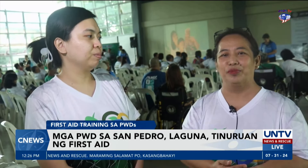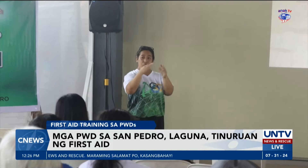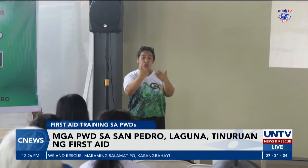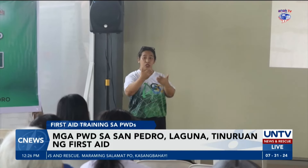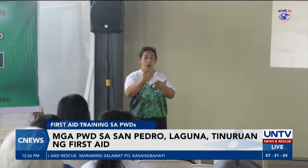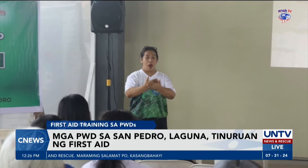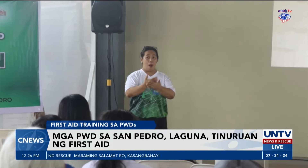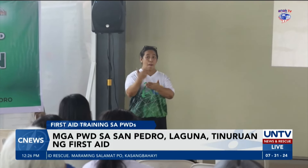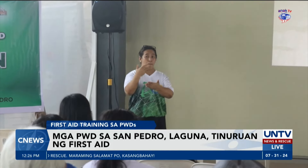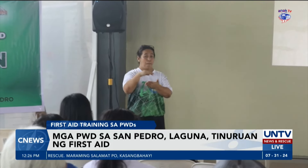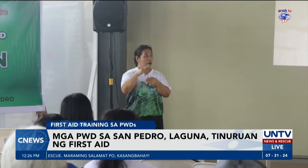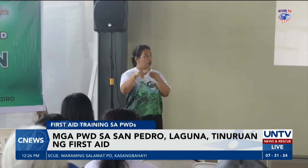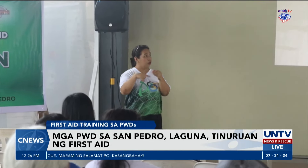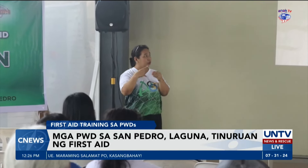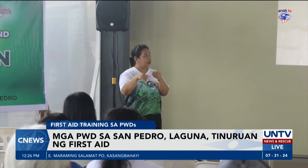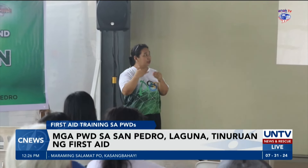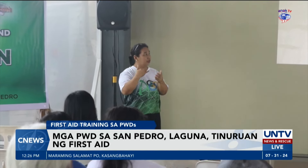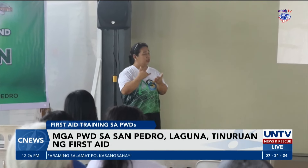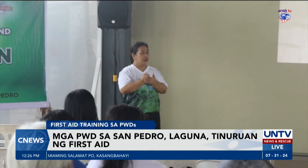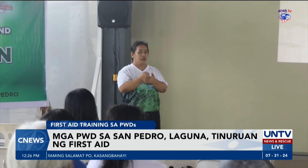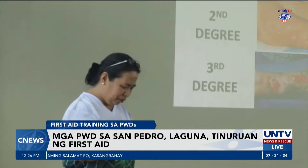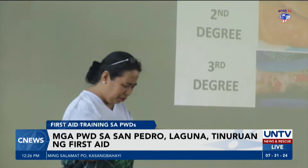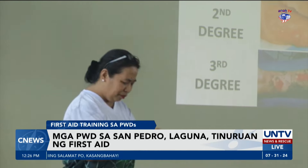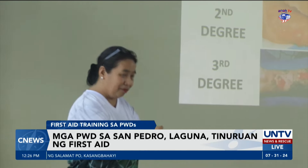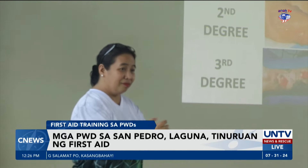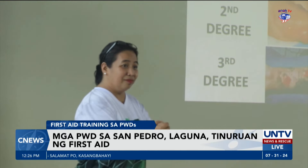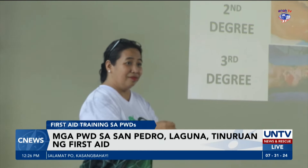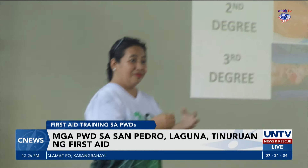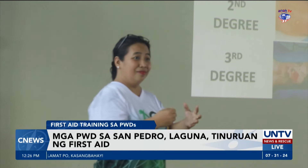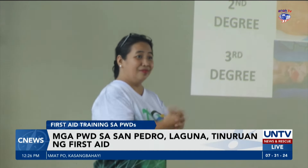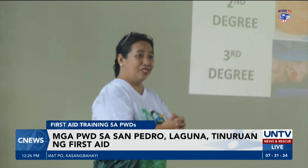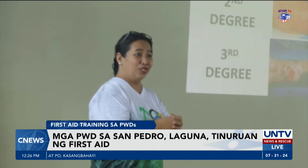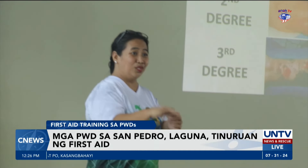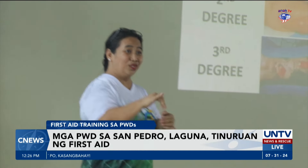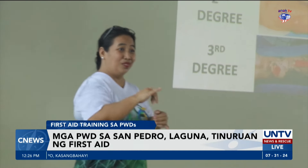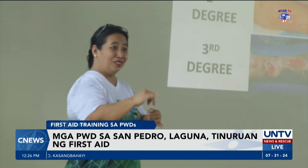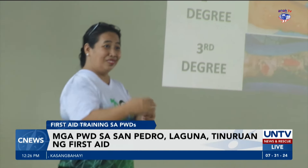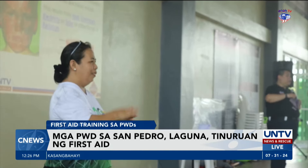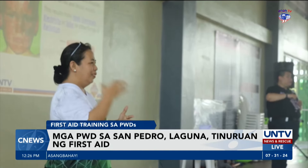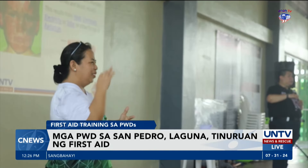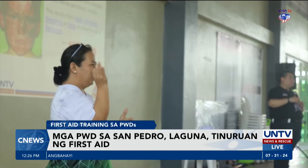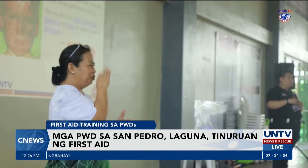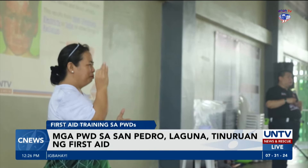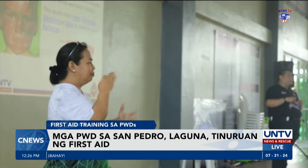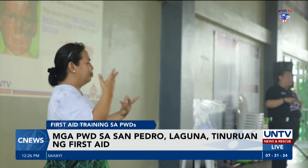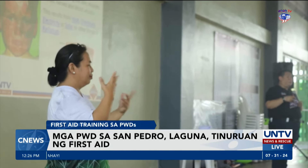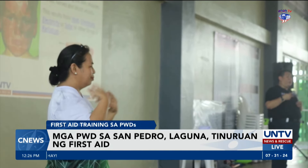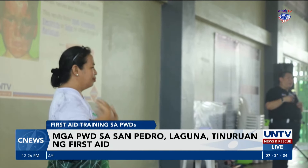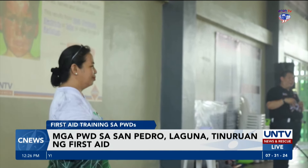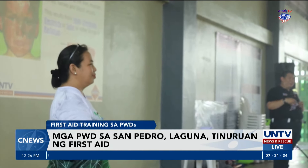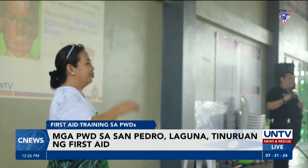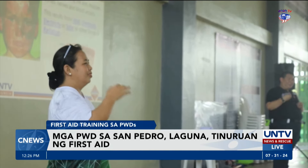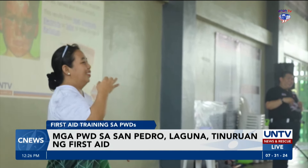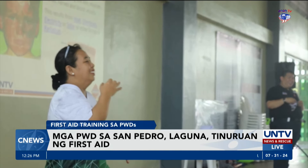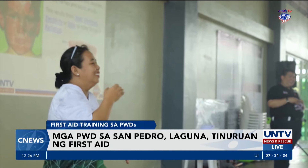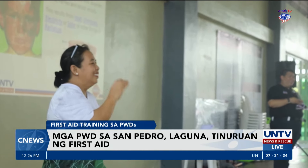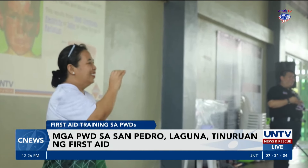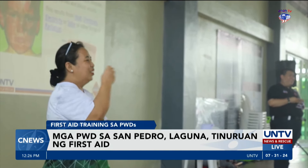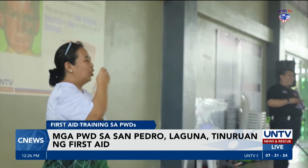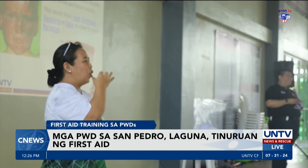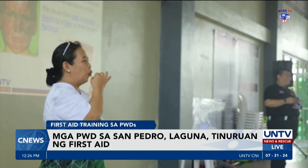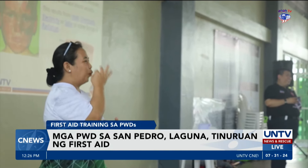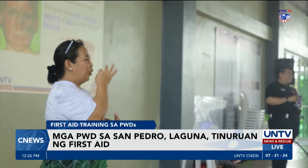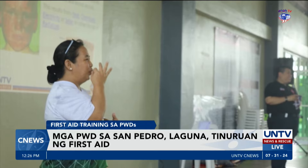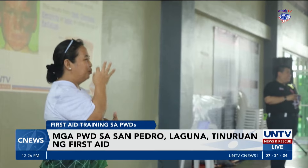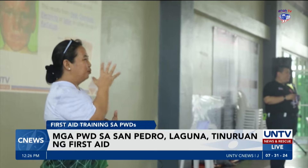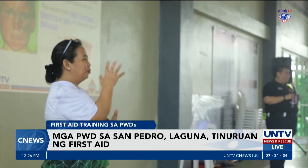community. 28 taong sign language interpreter si Radeline Salmasan. Sa kasalukuyan, isa siyang volunteer sa